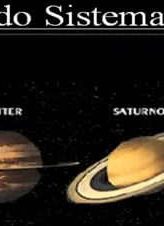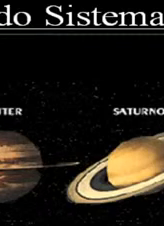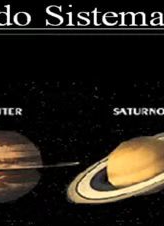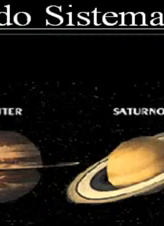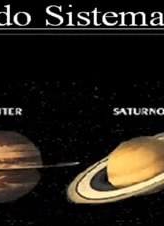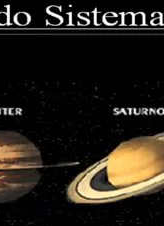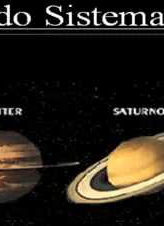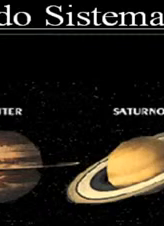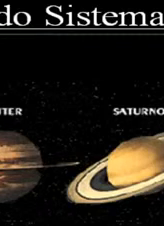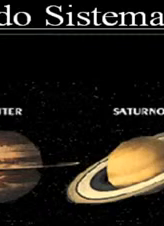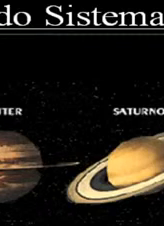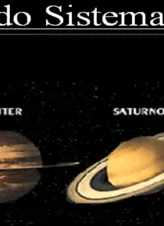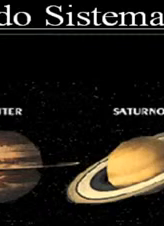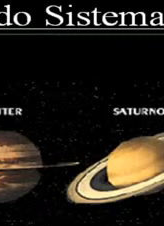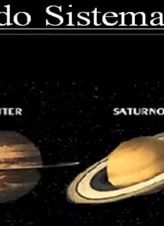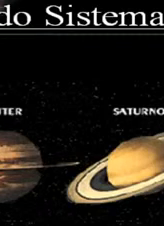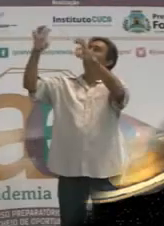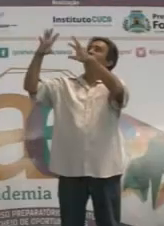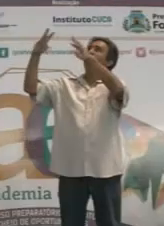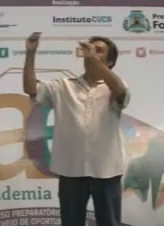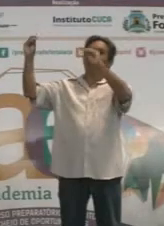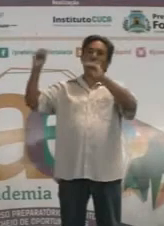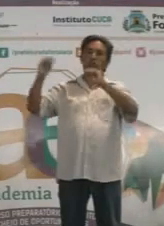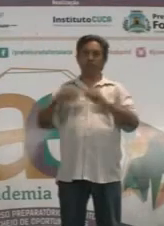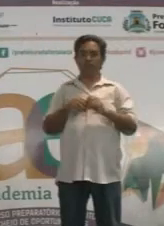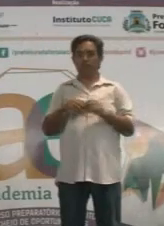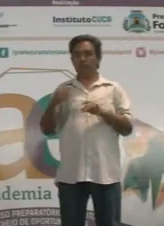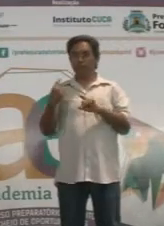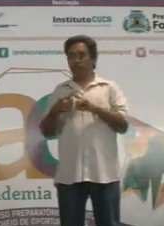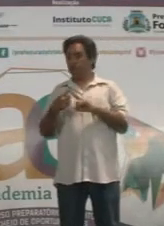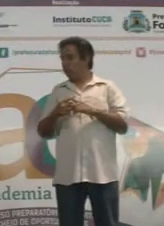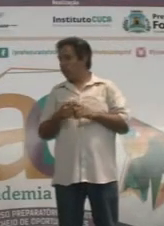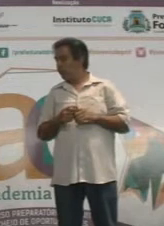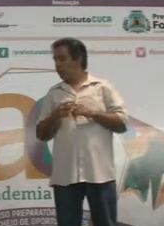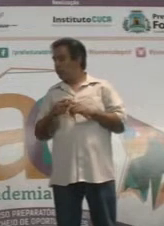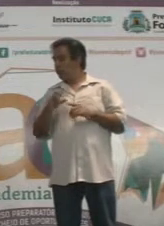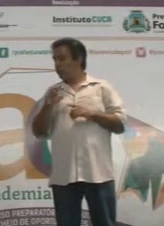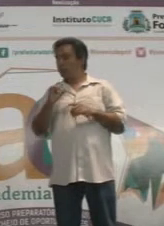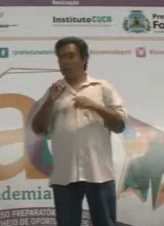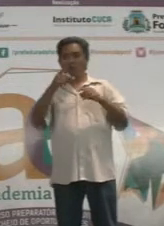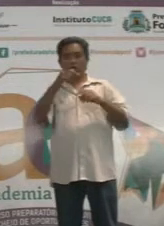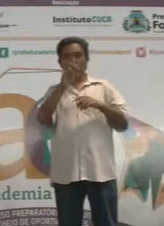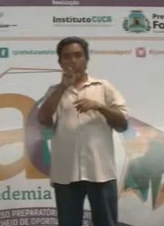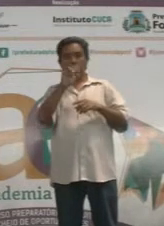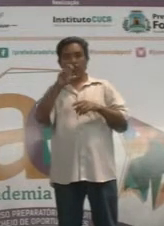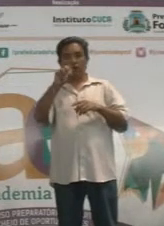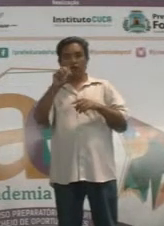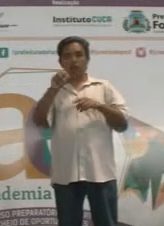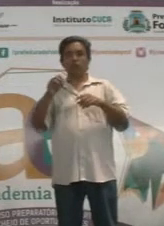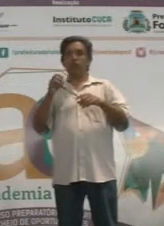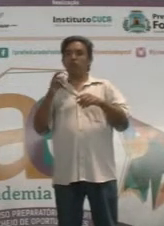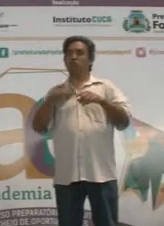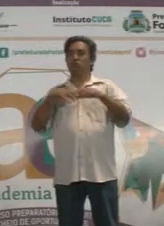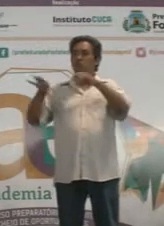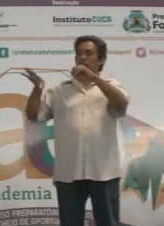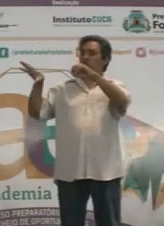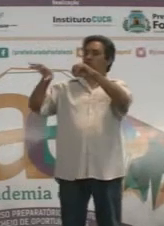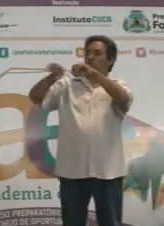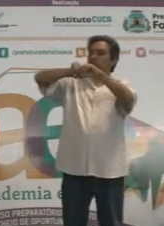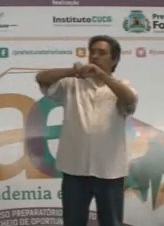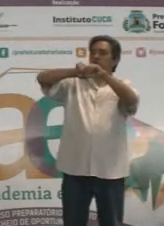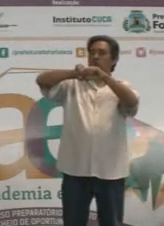explodiu depois de 8 minutos, é quem vai ver. Por que quando o planeta está no PL, ele não é para ir em direção ao Sol, já que os